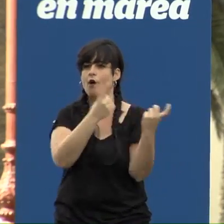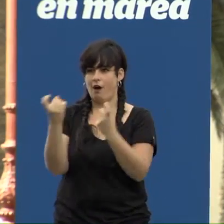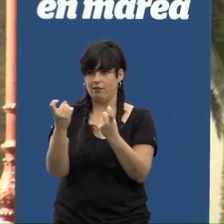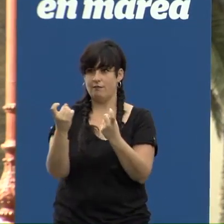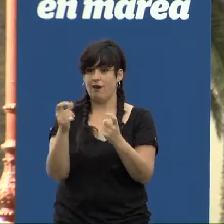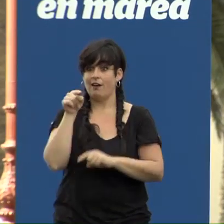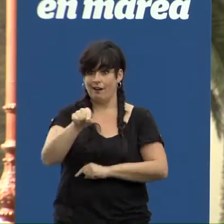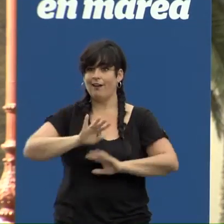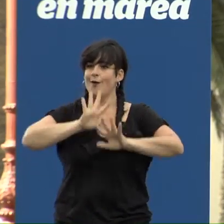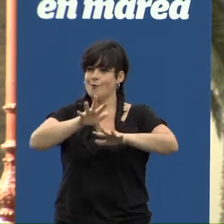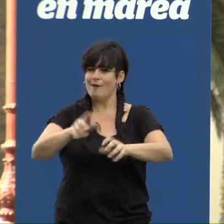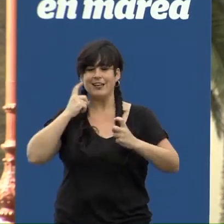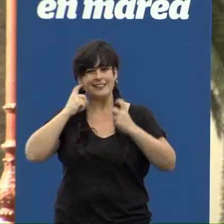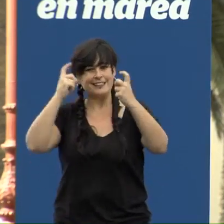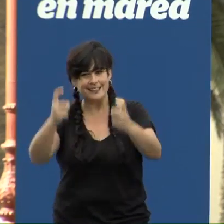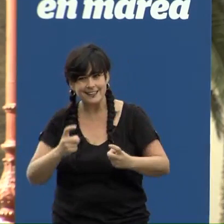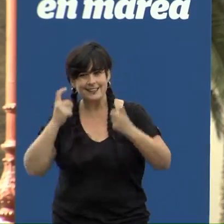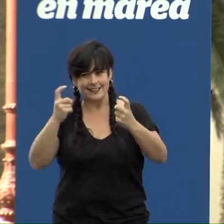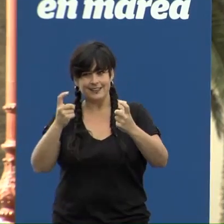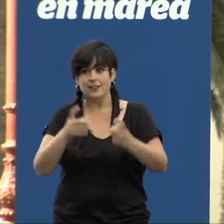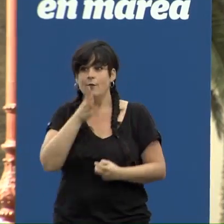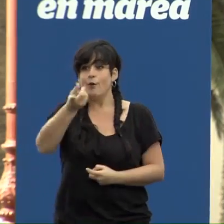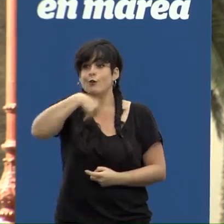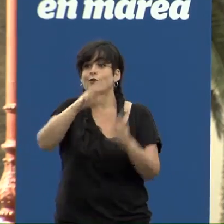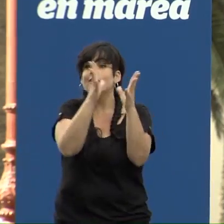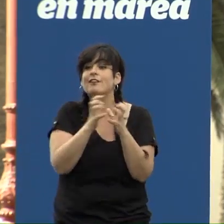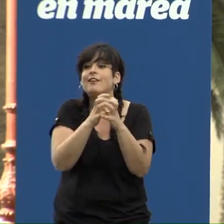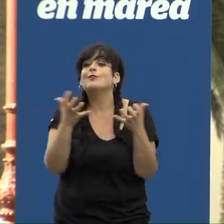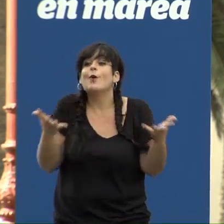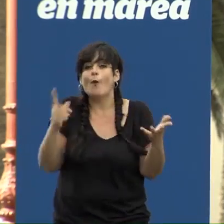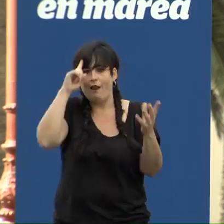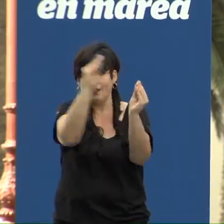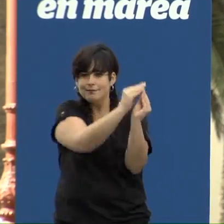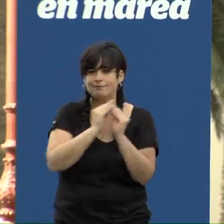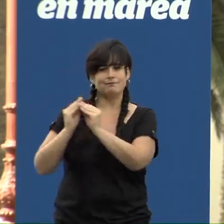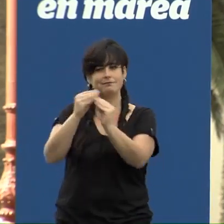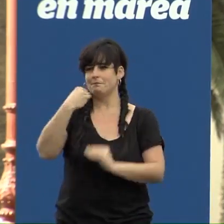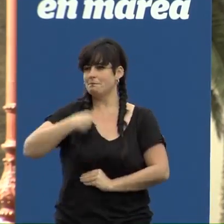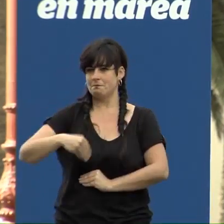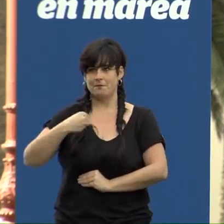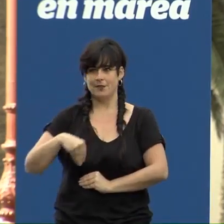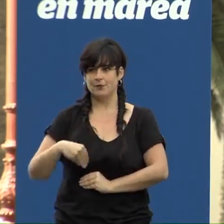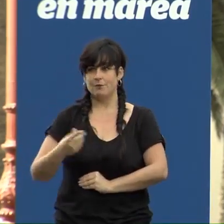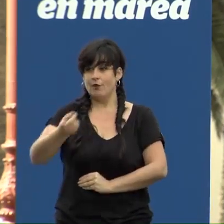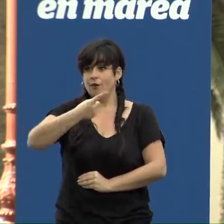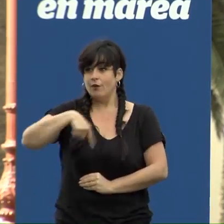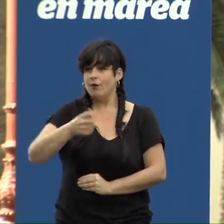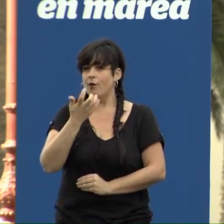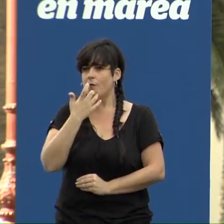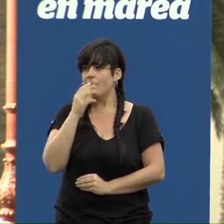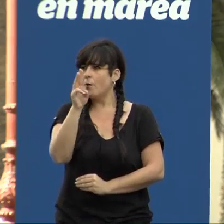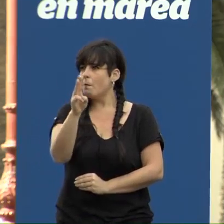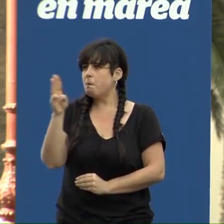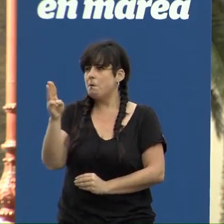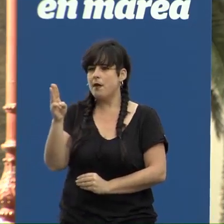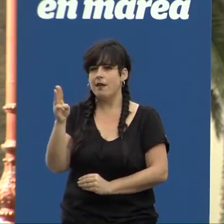En Marea. Un proxecto en común porque temos anhelos comuns, temos necesidades comuns. Non nos enfrentamos só o PP